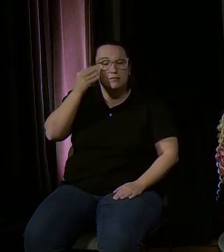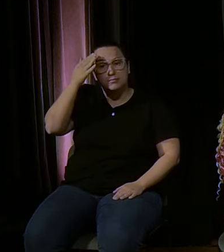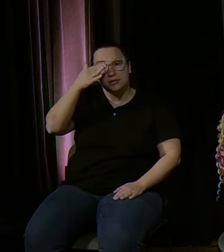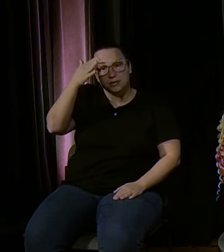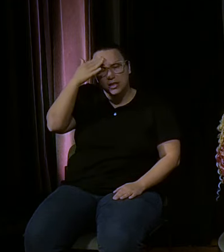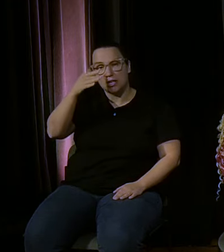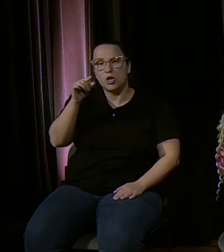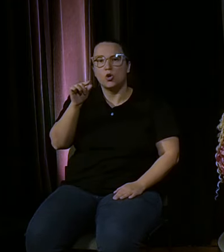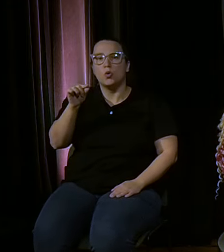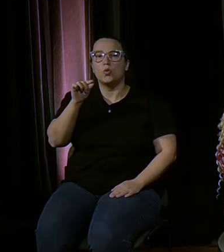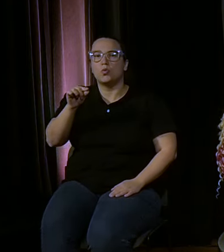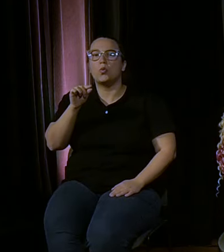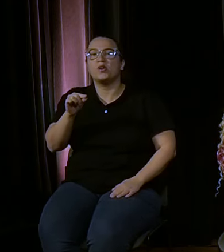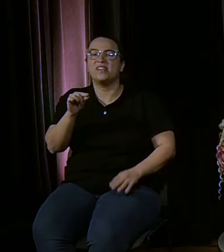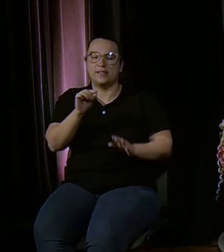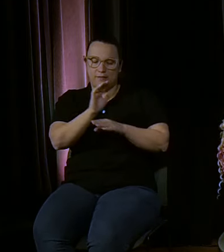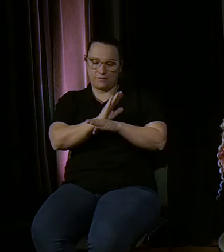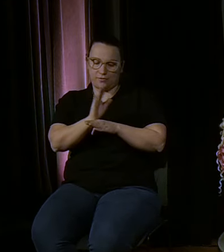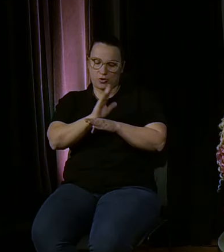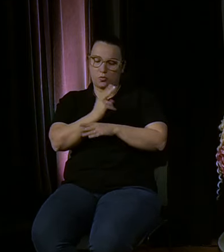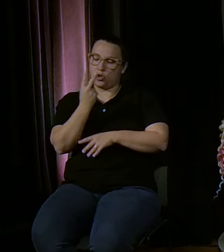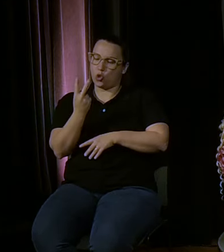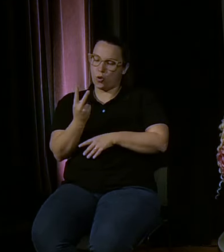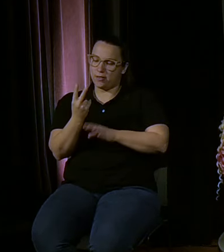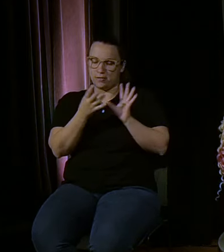o que a junção desses dois filmes